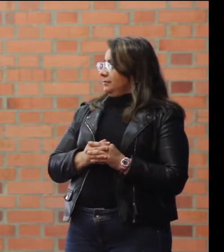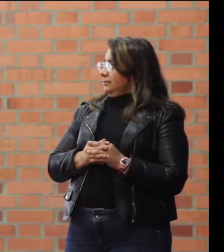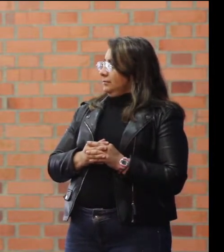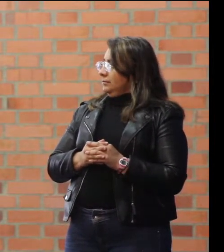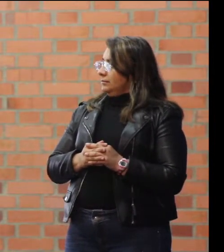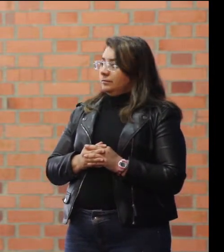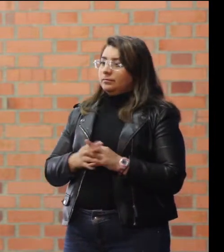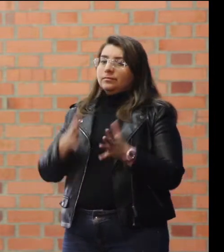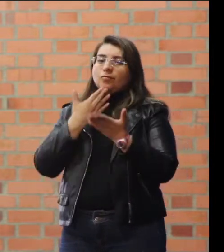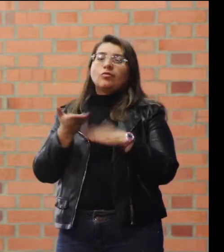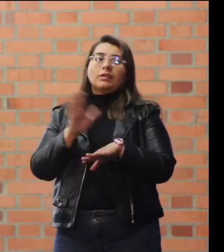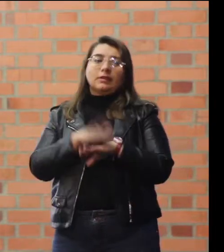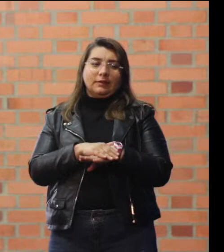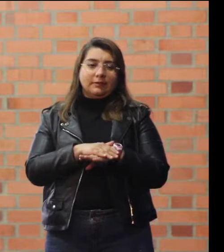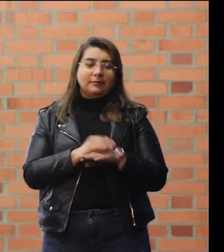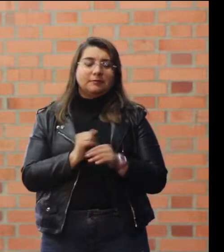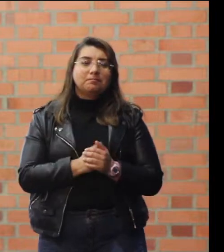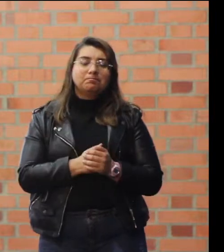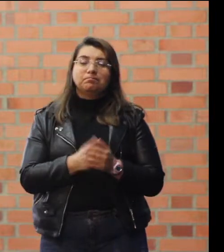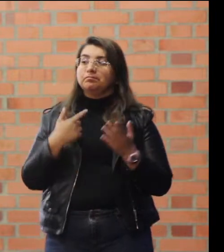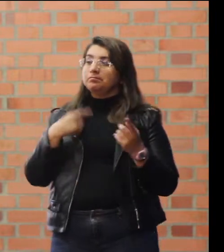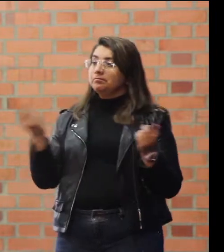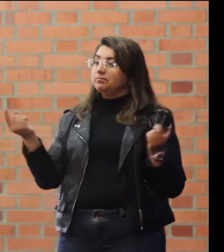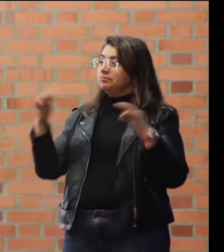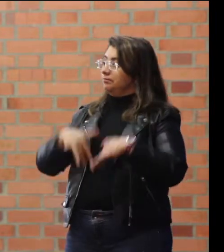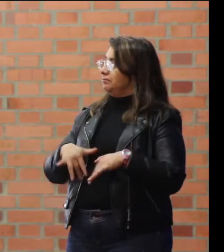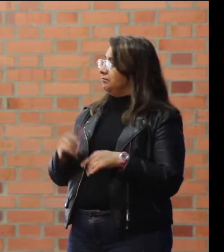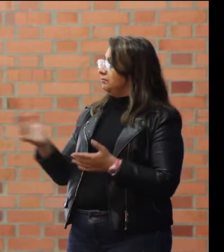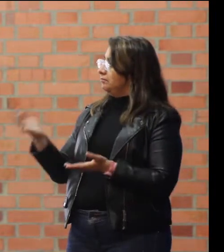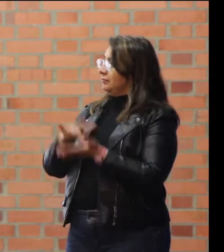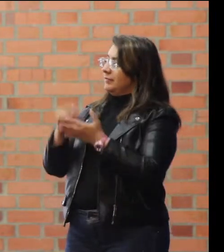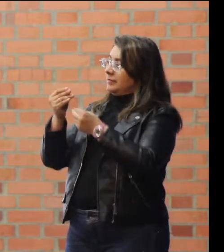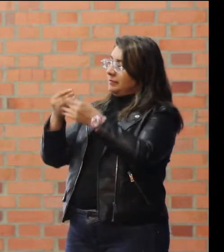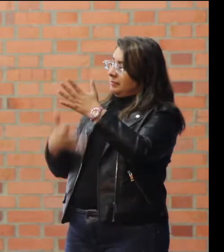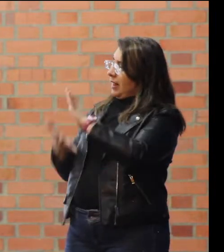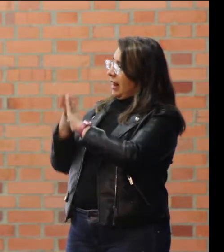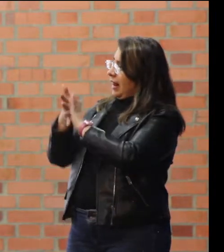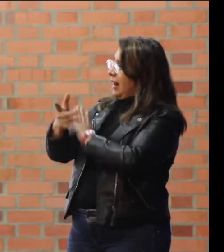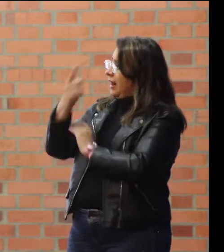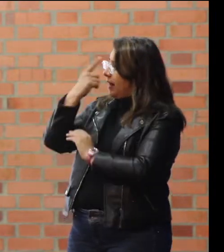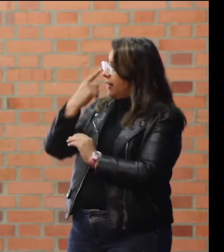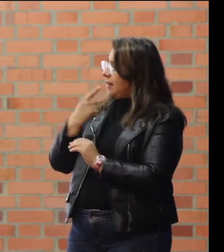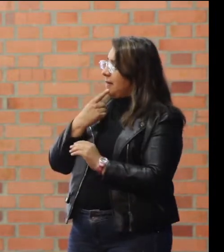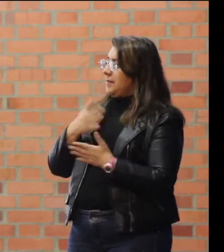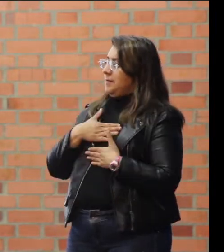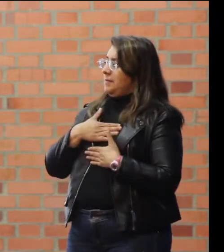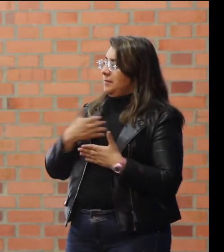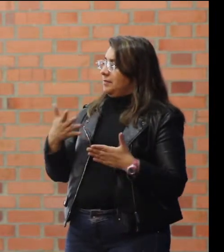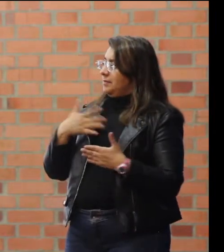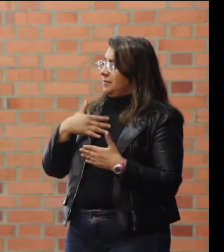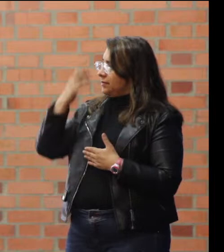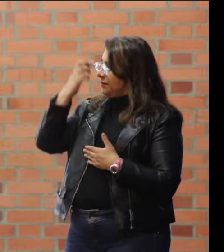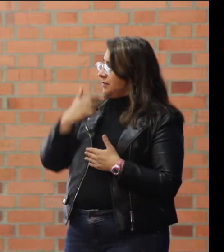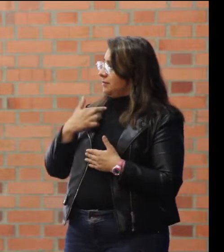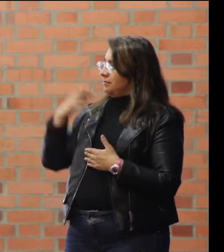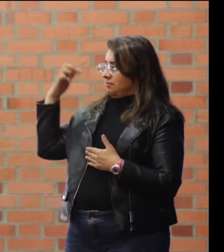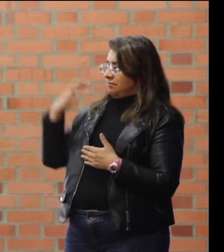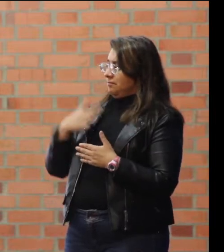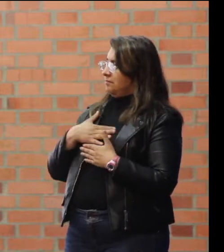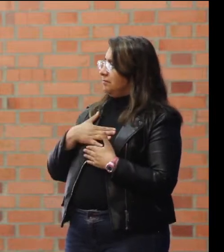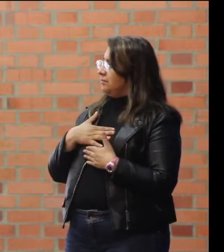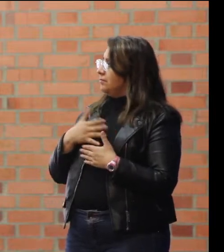Buenas tardes acá más que todo eso estoy porque Soy amiga de Lucy bartenberg